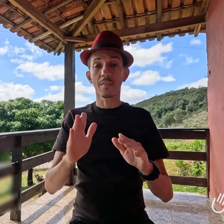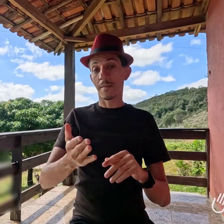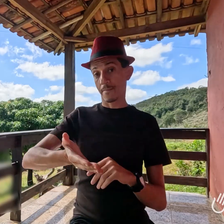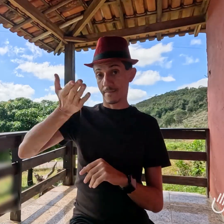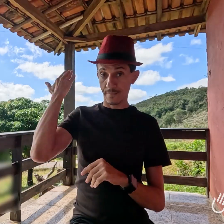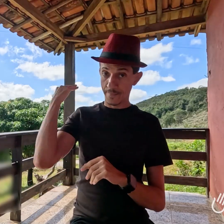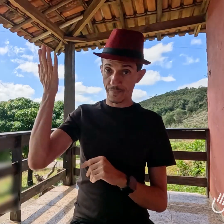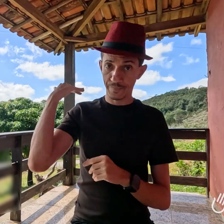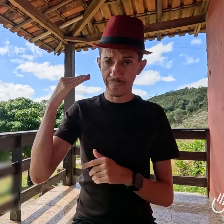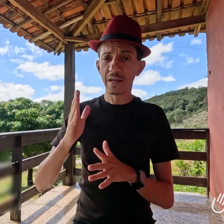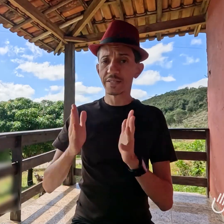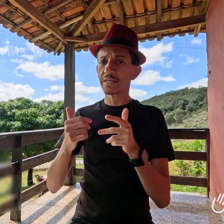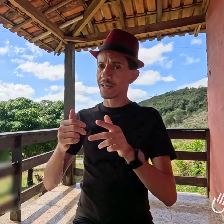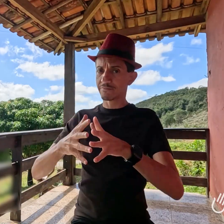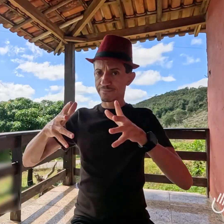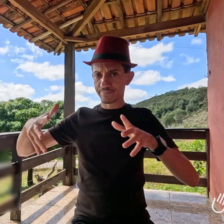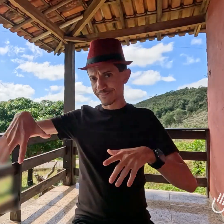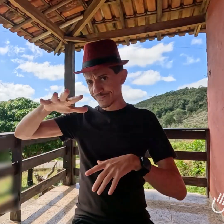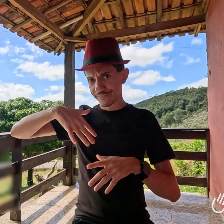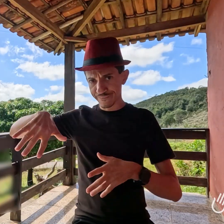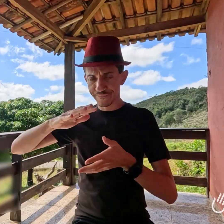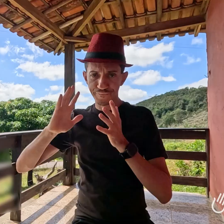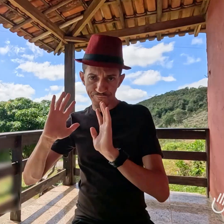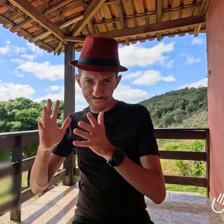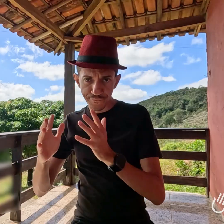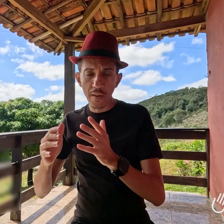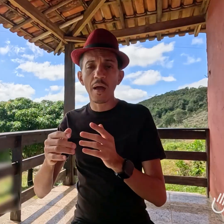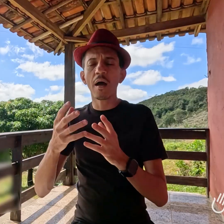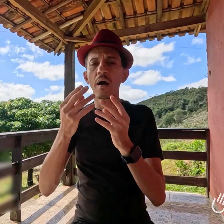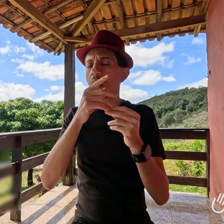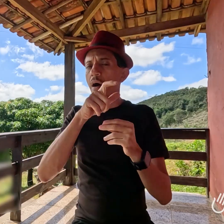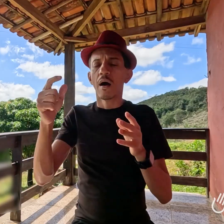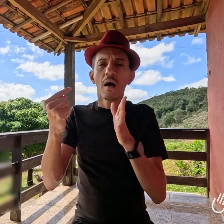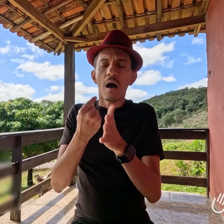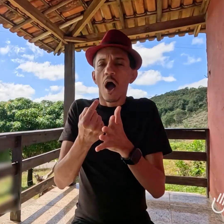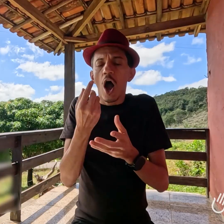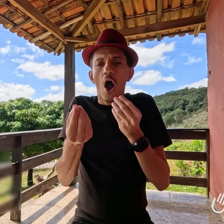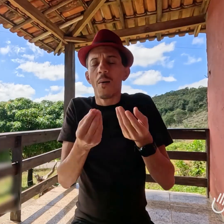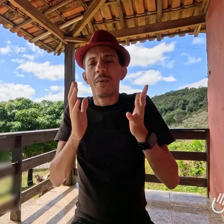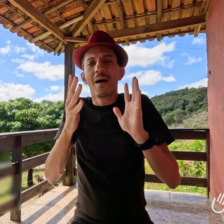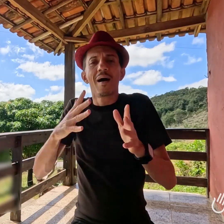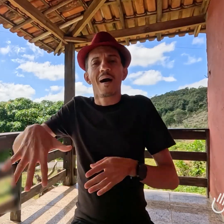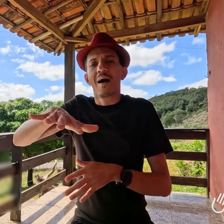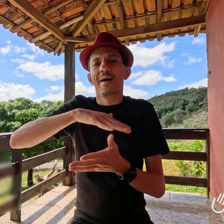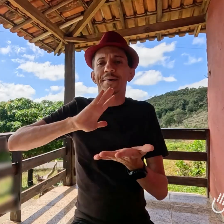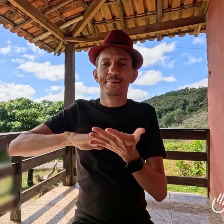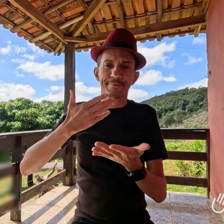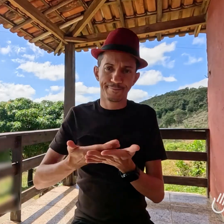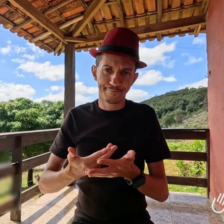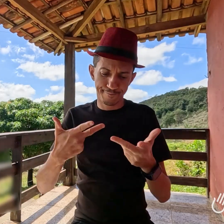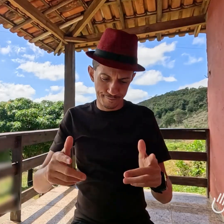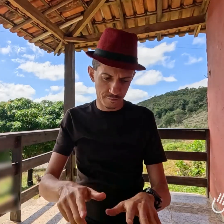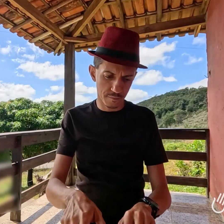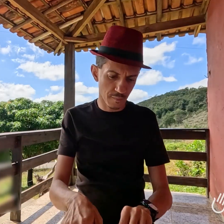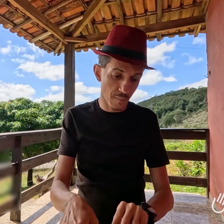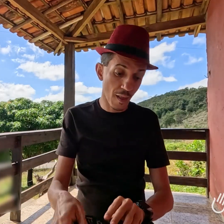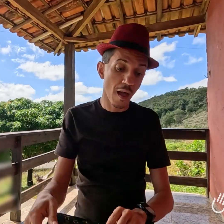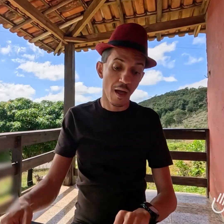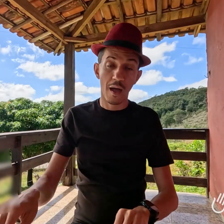Libras, frases, e é fácil você preparar palestras e tudo mais. Ao longo do tempo, muitas